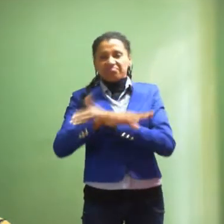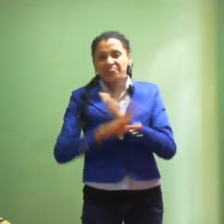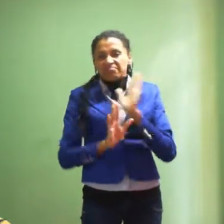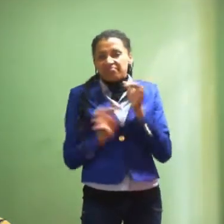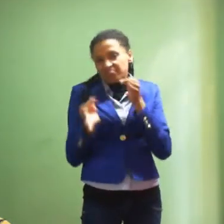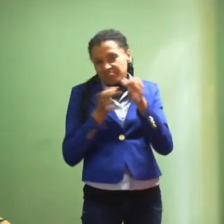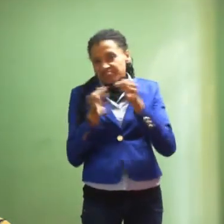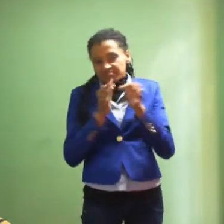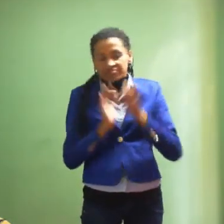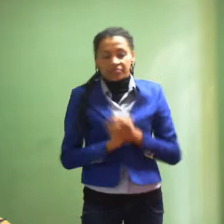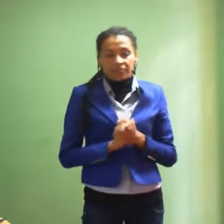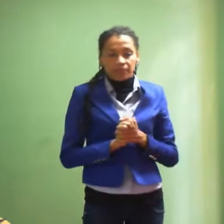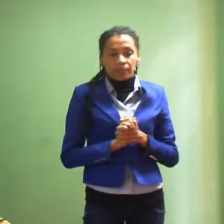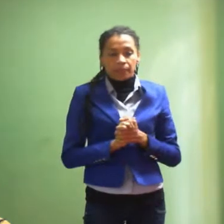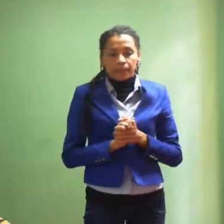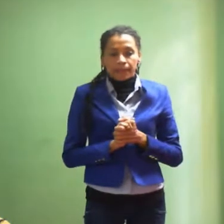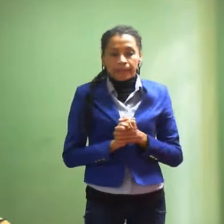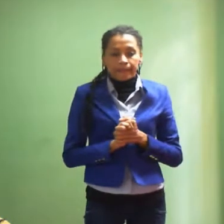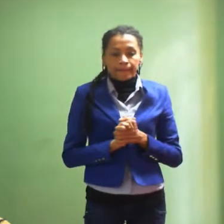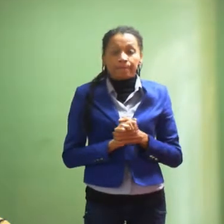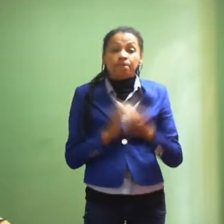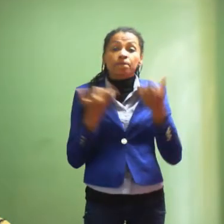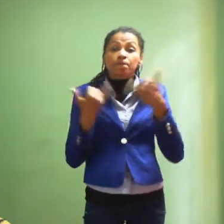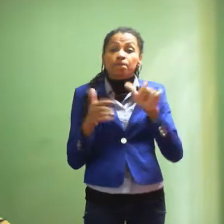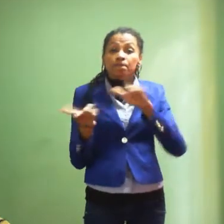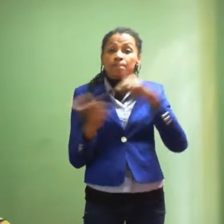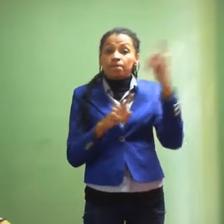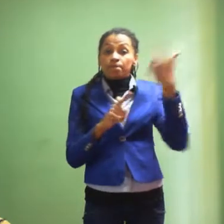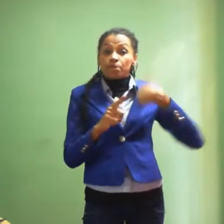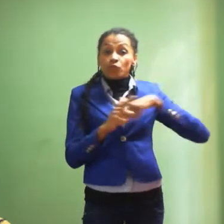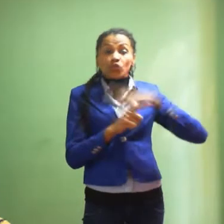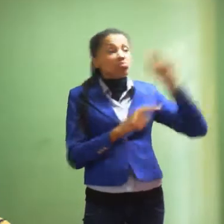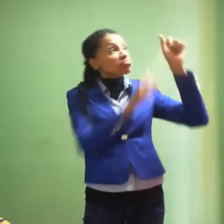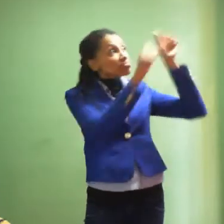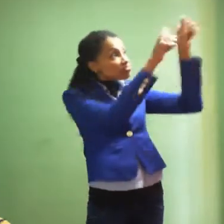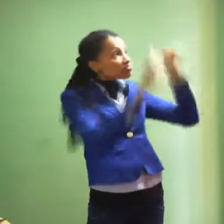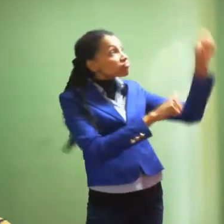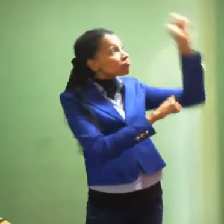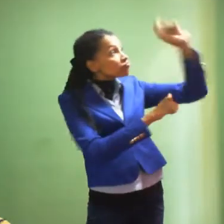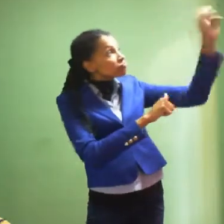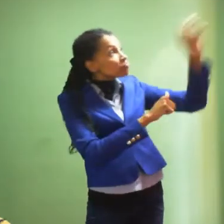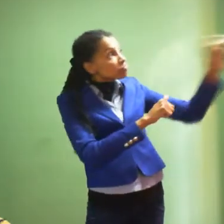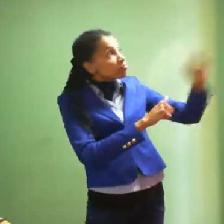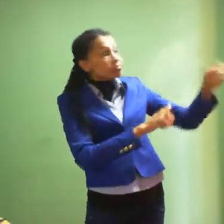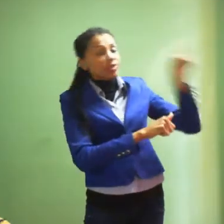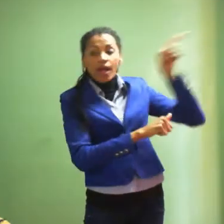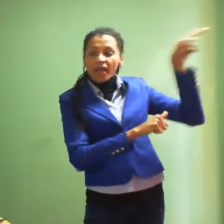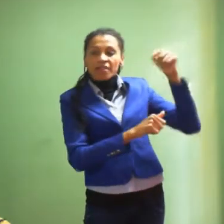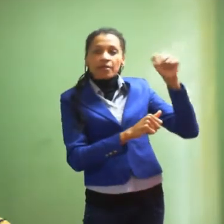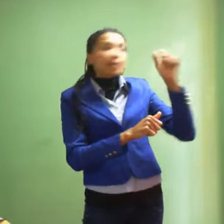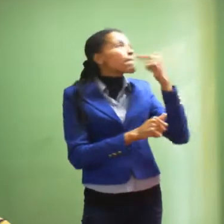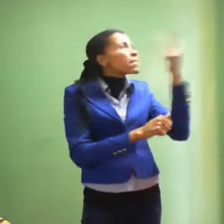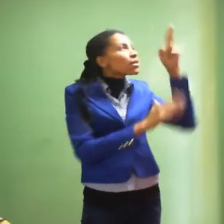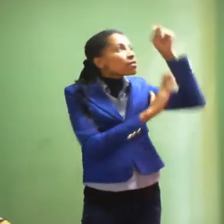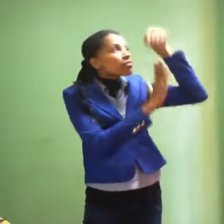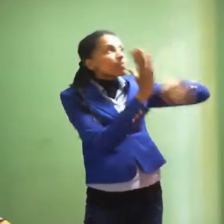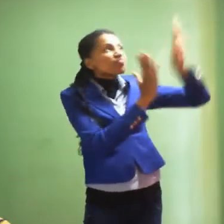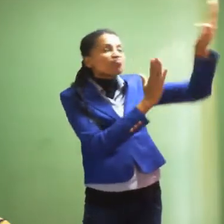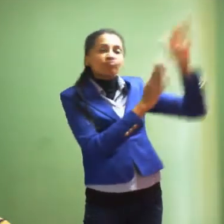hace un momento. Cuando lo tenemos en la cartelera, vamos a tener la posibilidad de explorar otras cosas en esa cartelera que